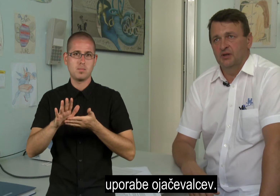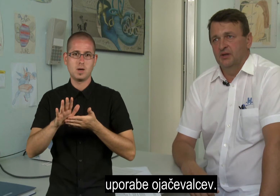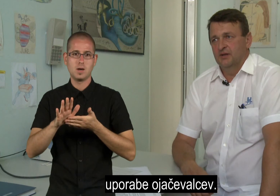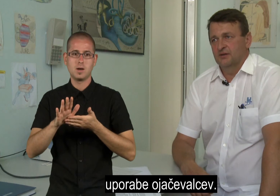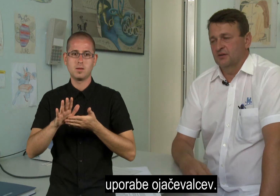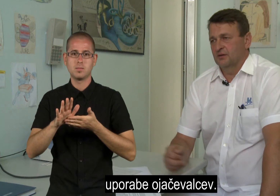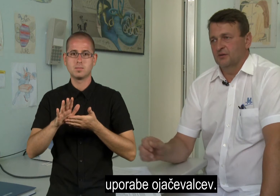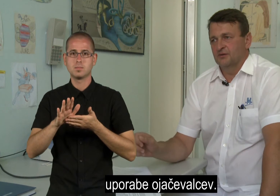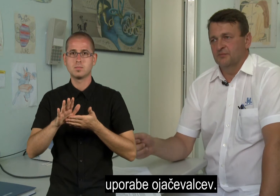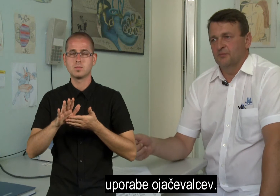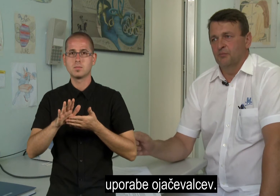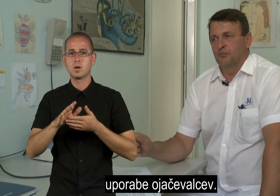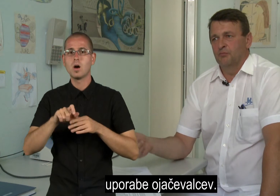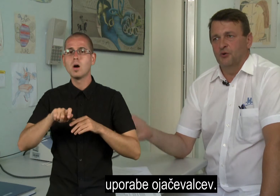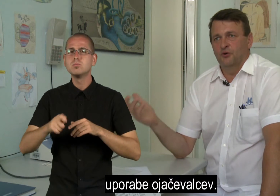rabe